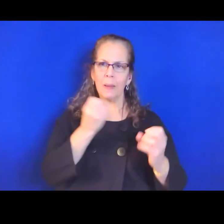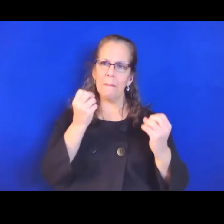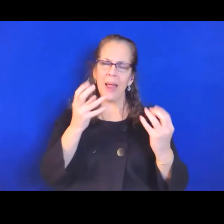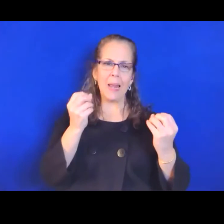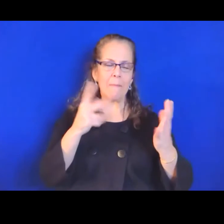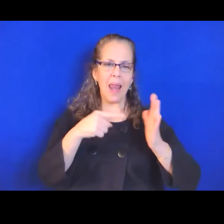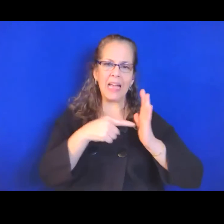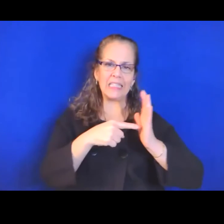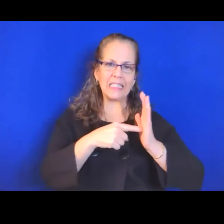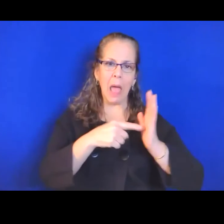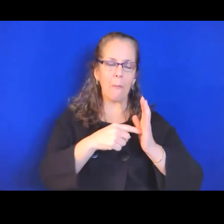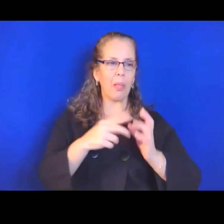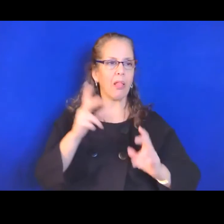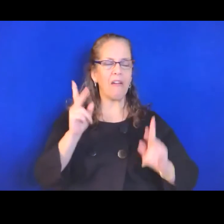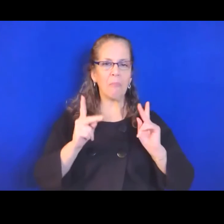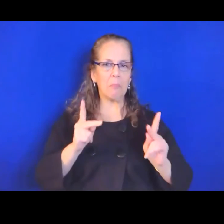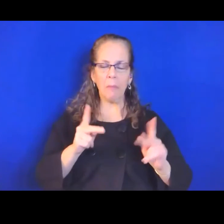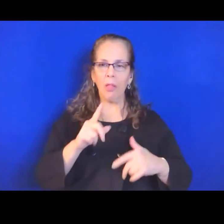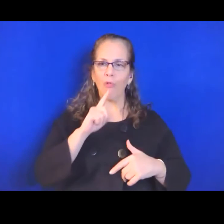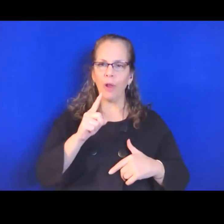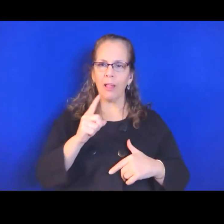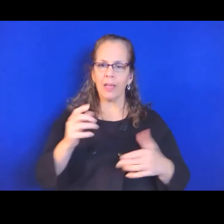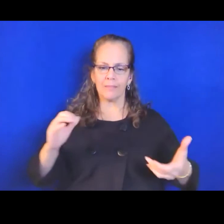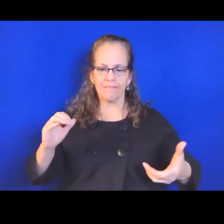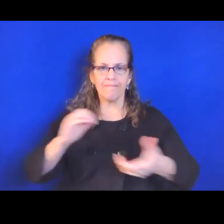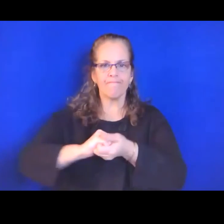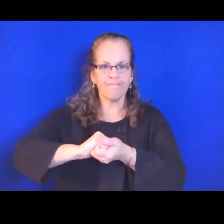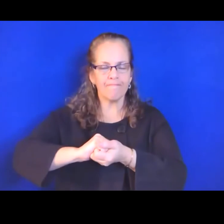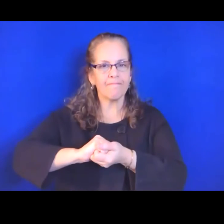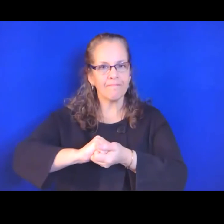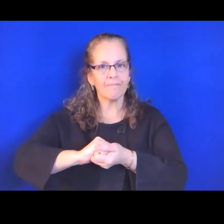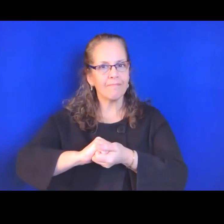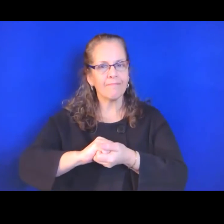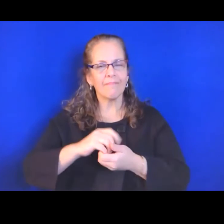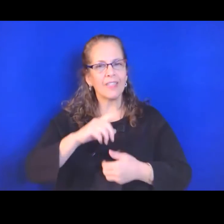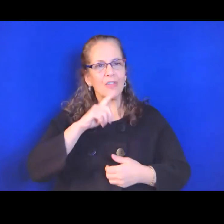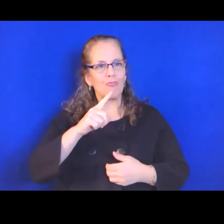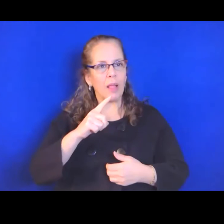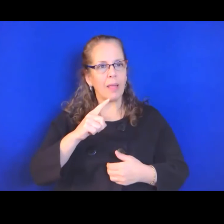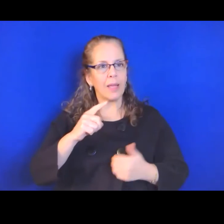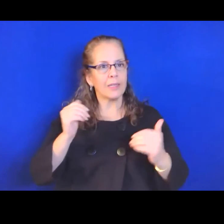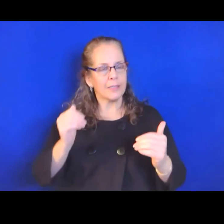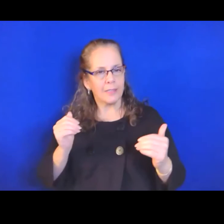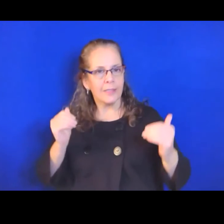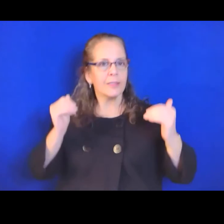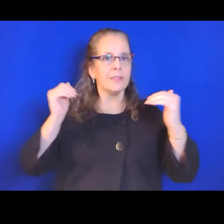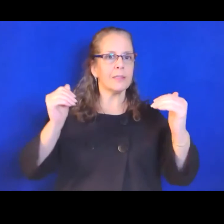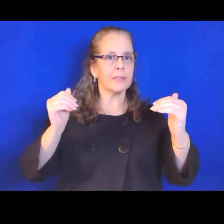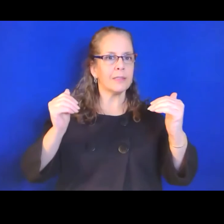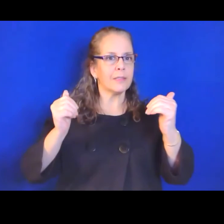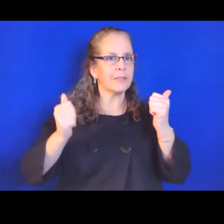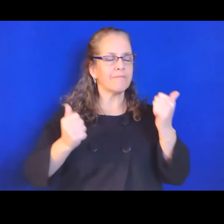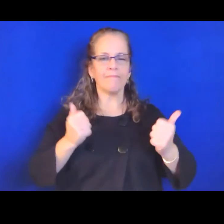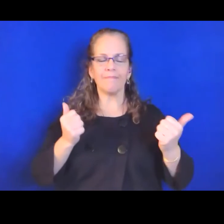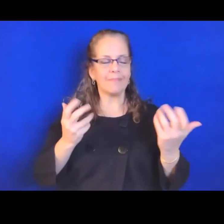一些不好的例子，不过呢，我是看见纽约市这所有